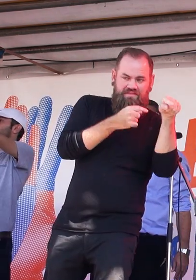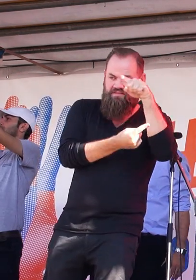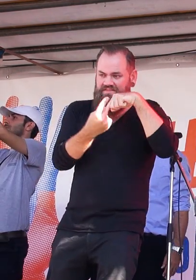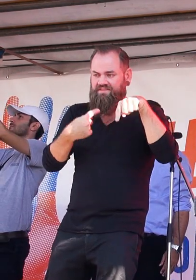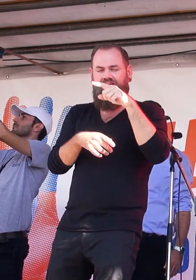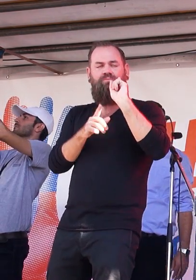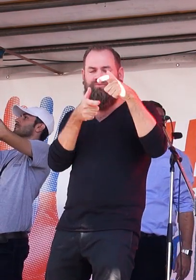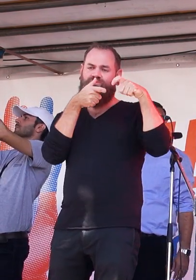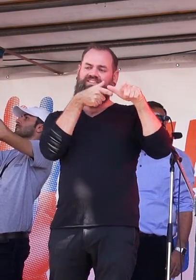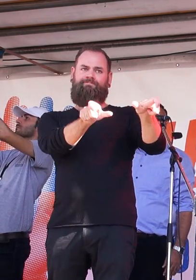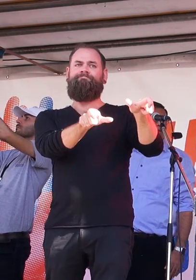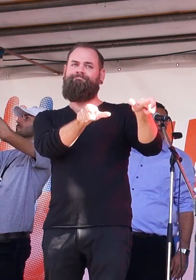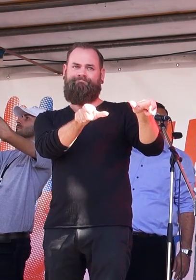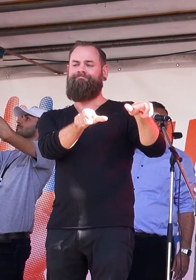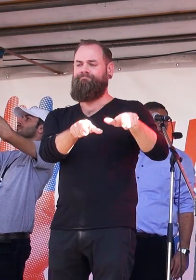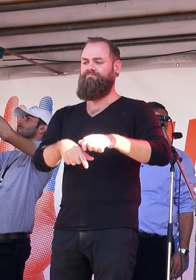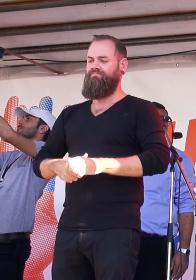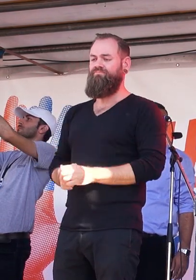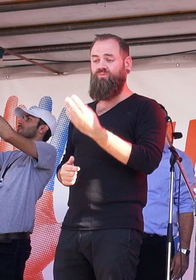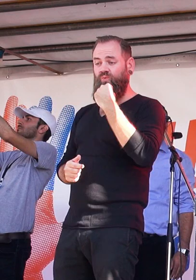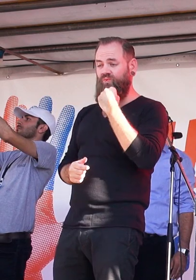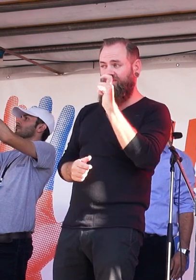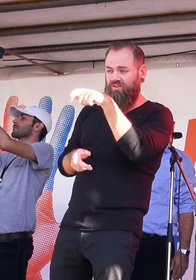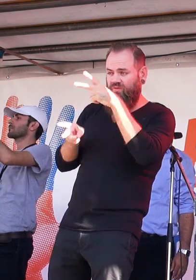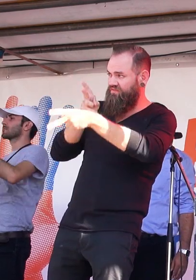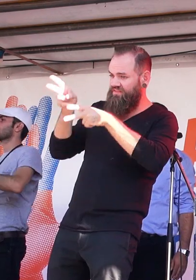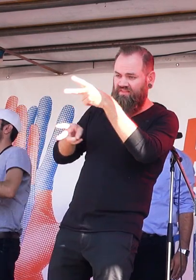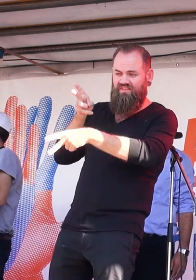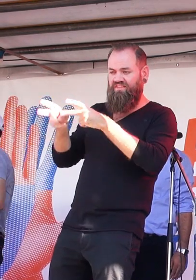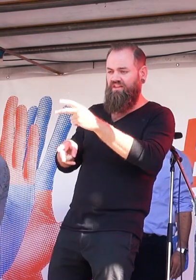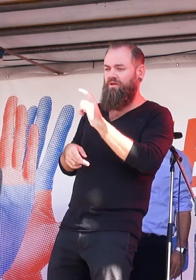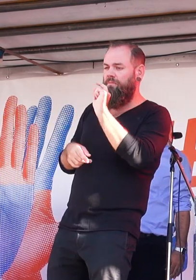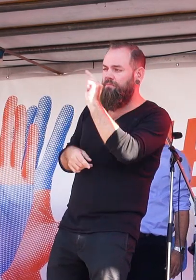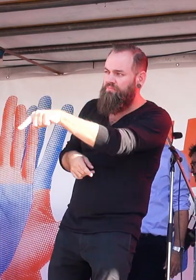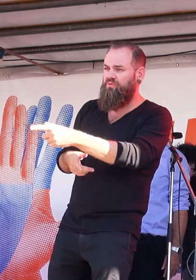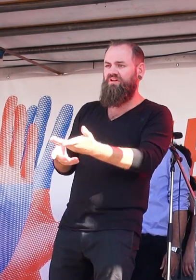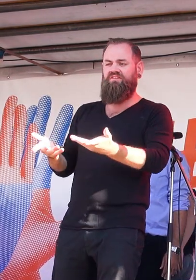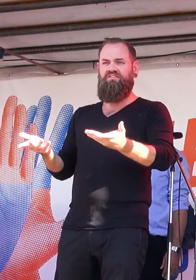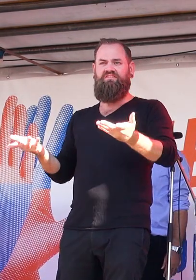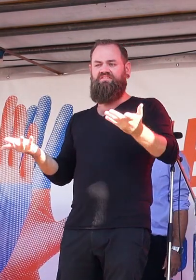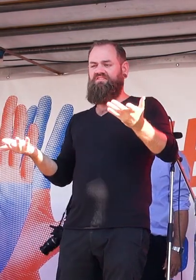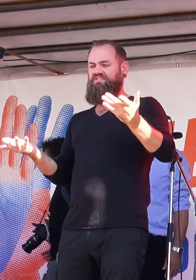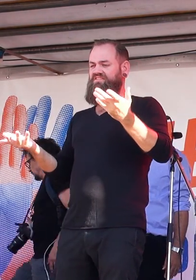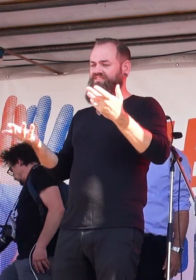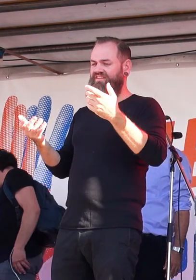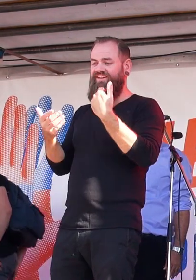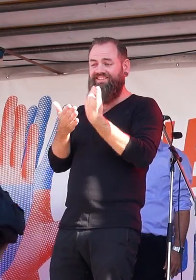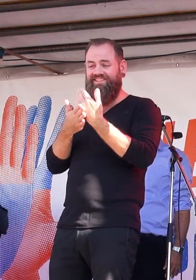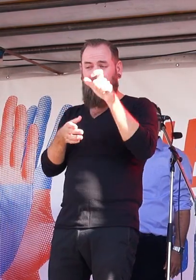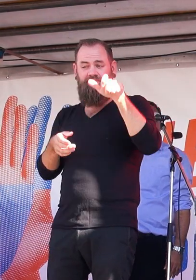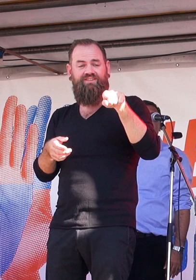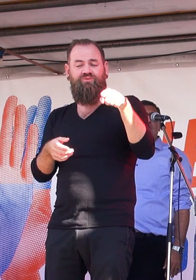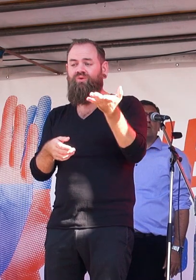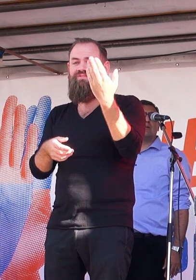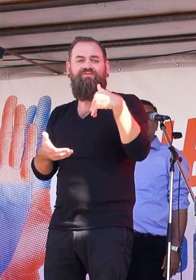Menschen beleidigt, bespuckt und angegriffen, die selber von Rechtsextremen beleidigt, bespuckt und angegriffen werden.